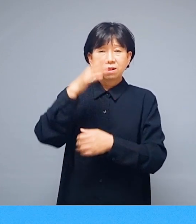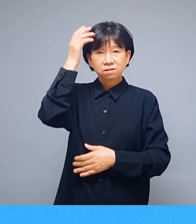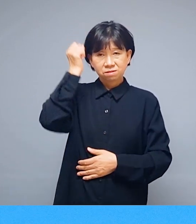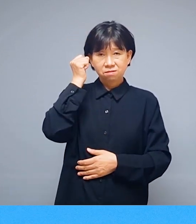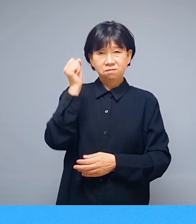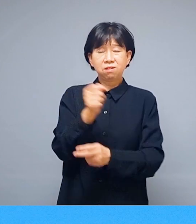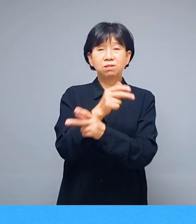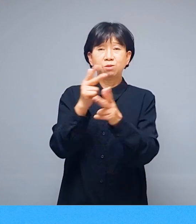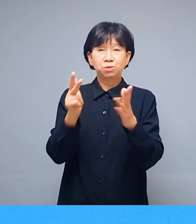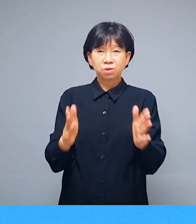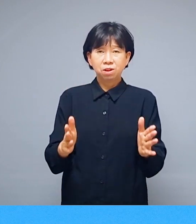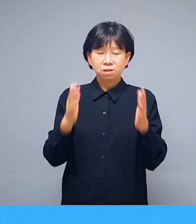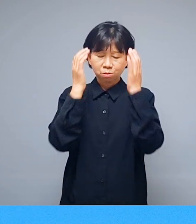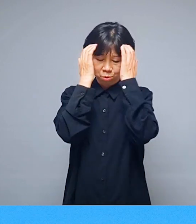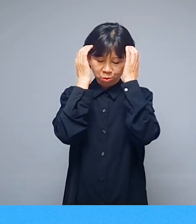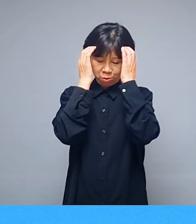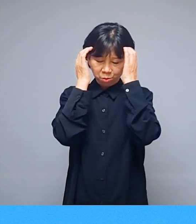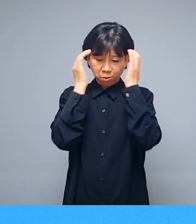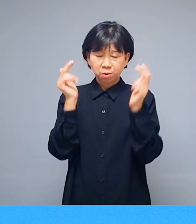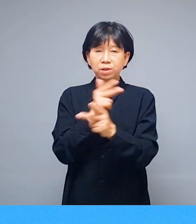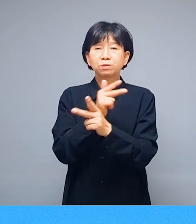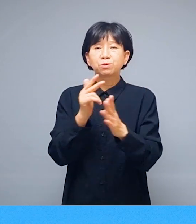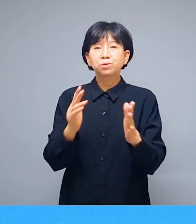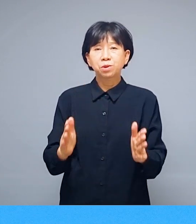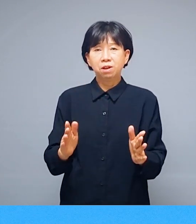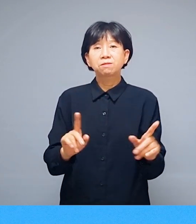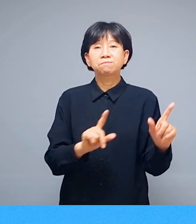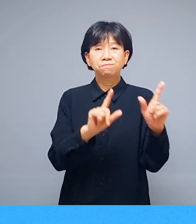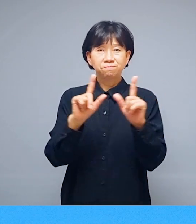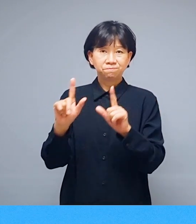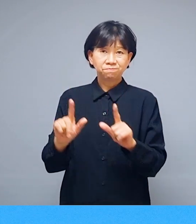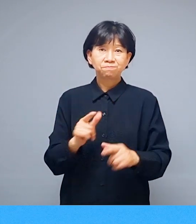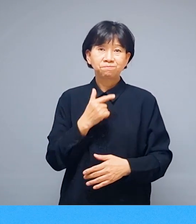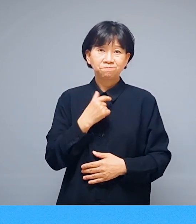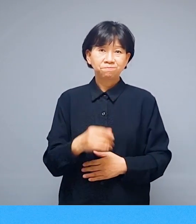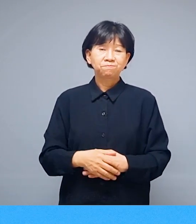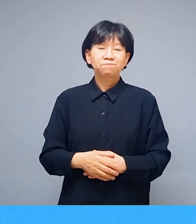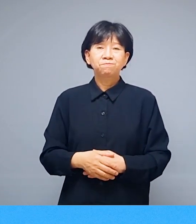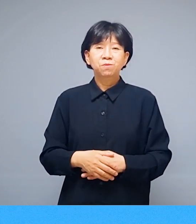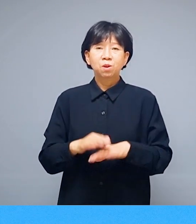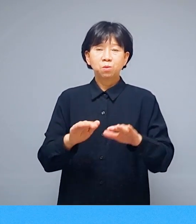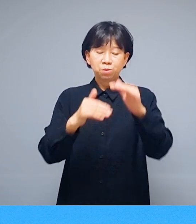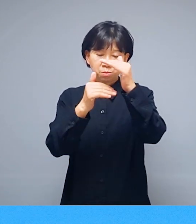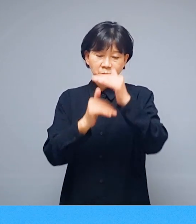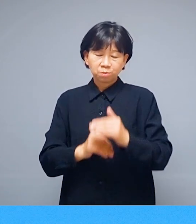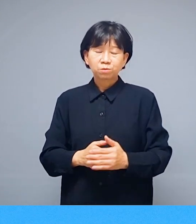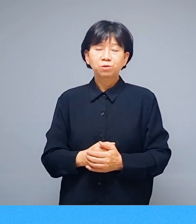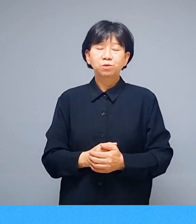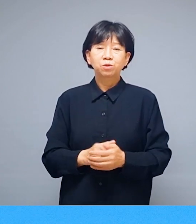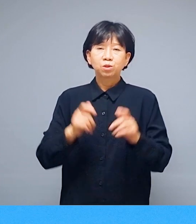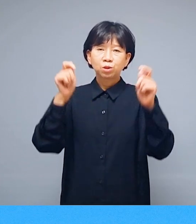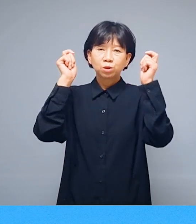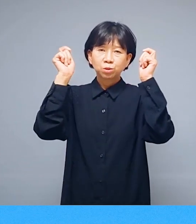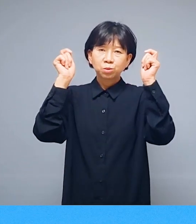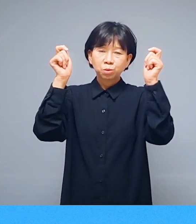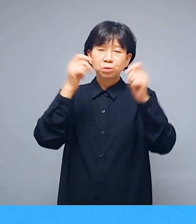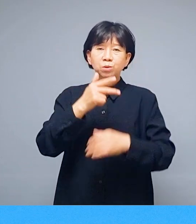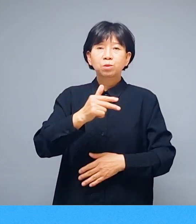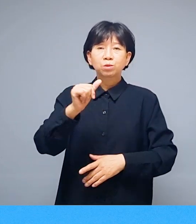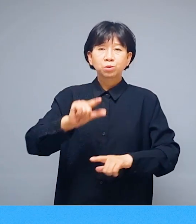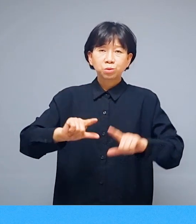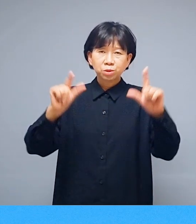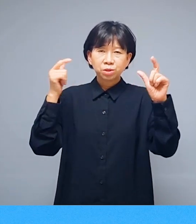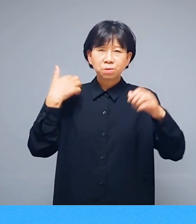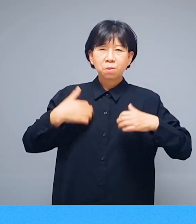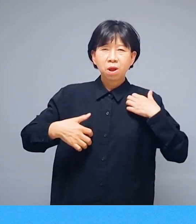주간을 고난주간을 보냈으면 좋겠습니다. 오늘 본문은요, 종려주일에 환호하는 좀